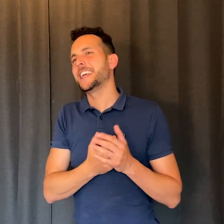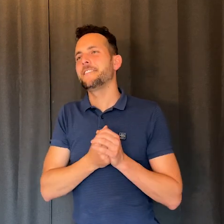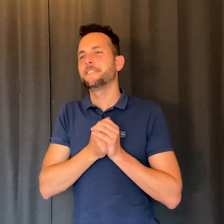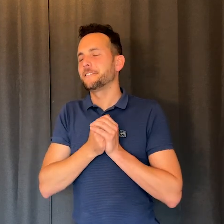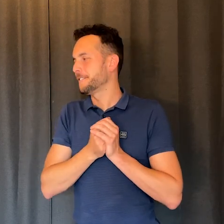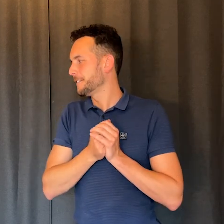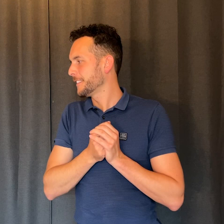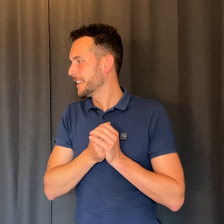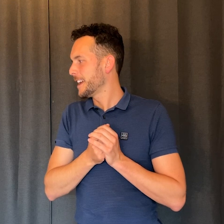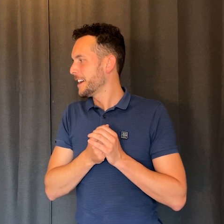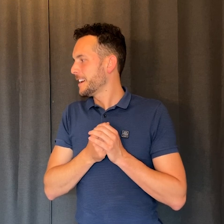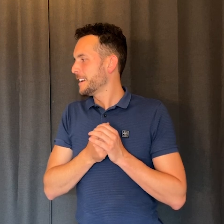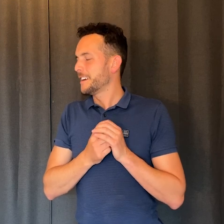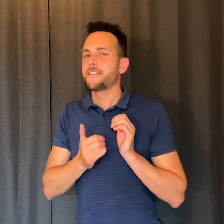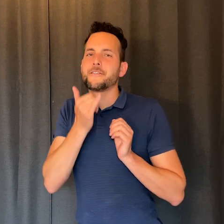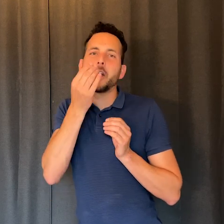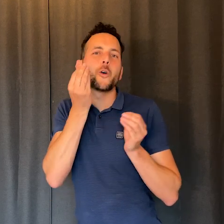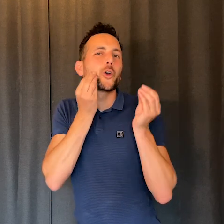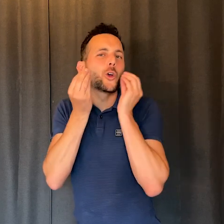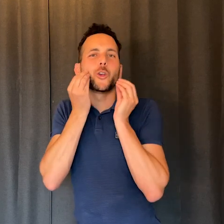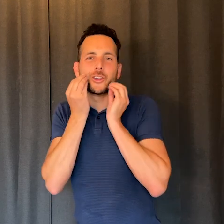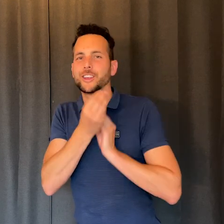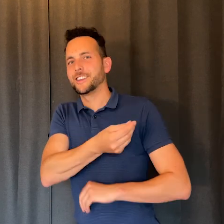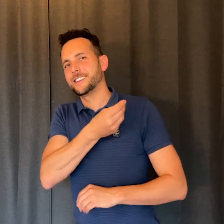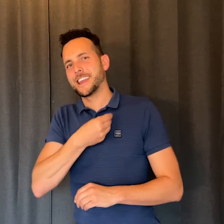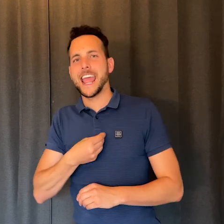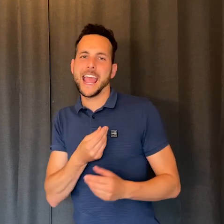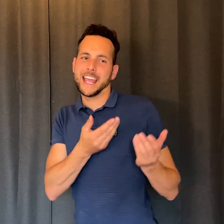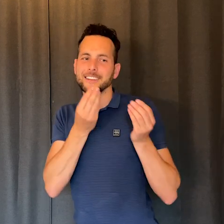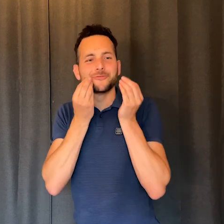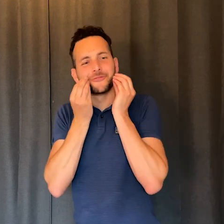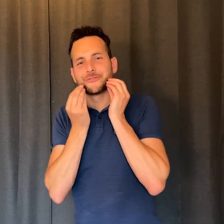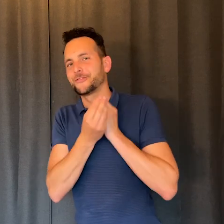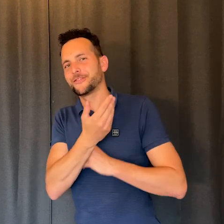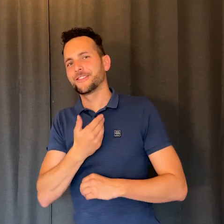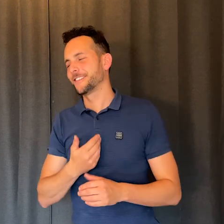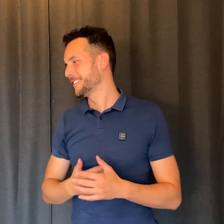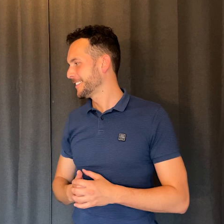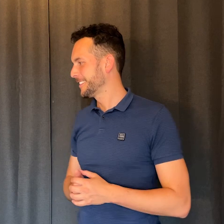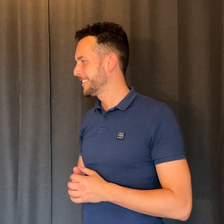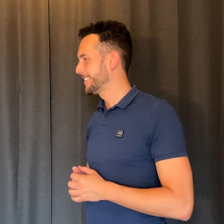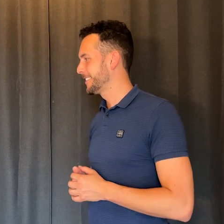me heel veel kusjes geeft.